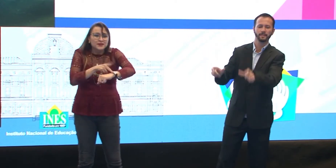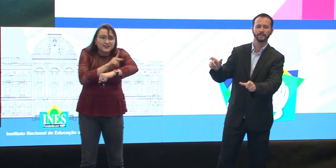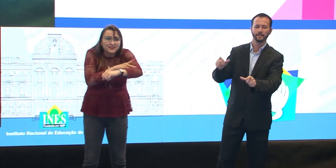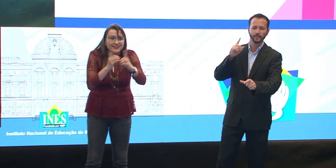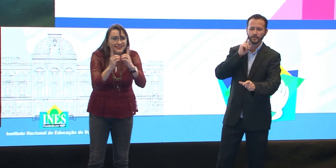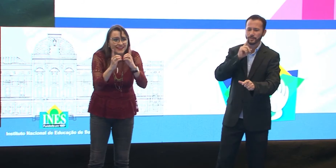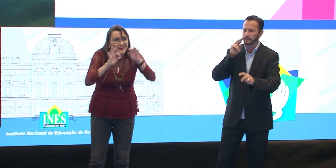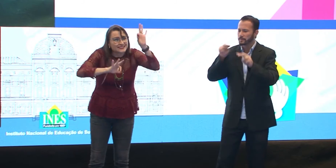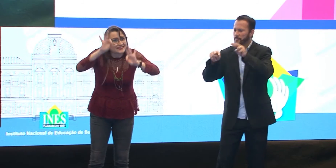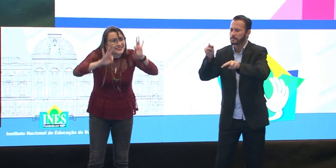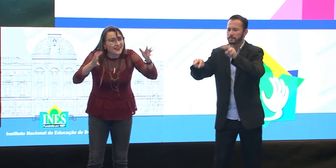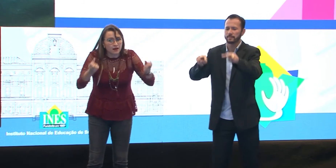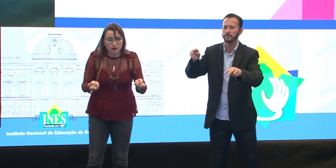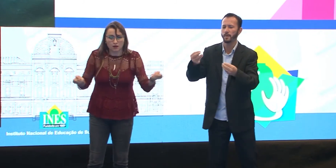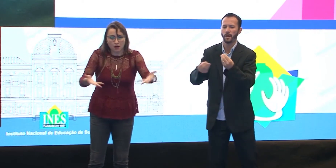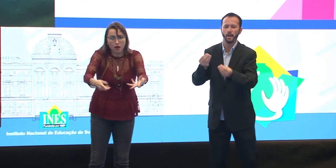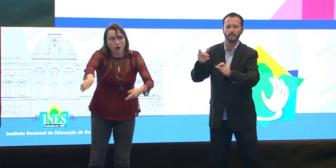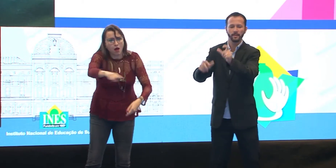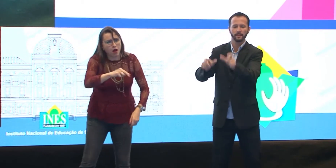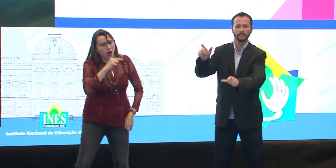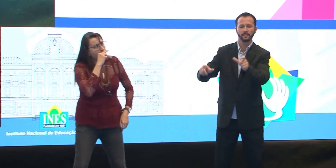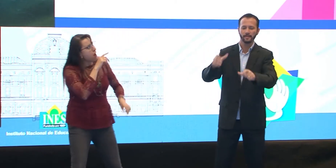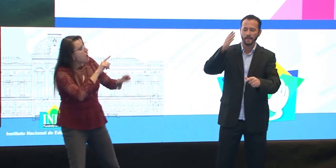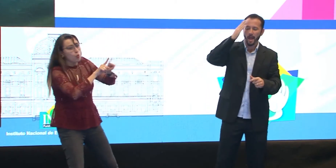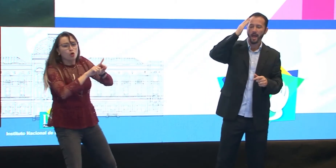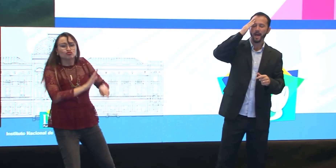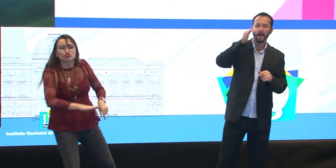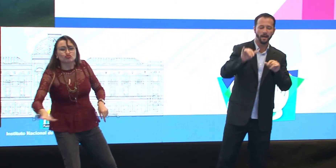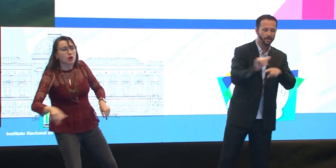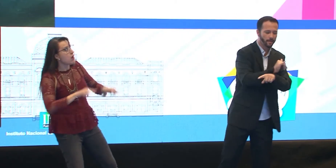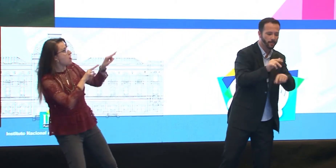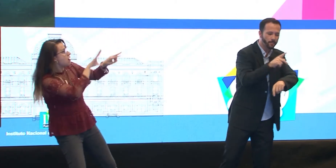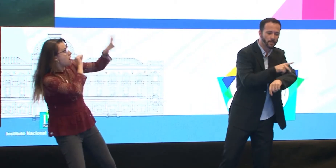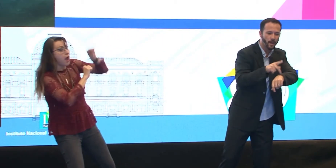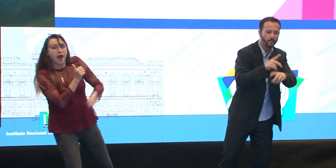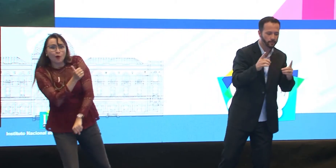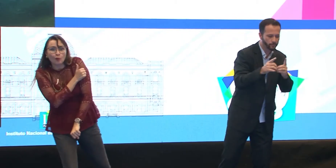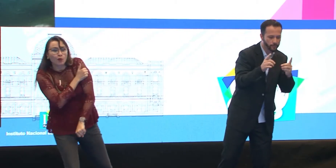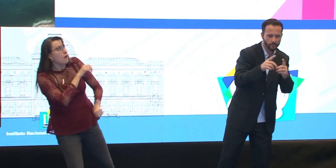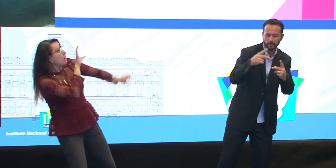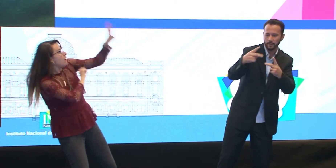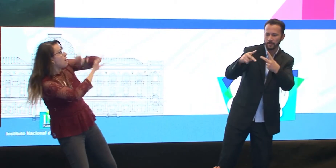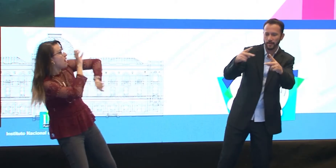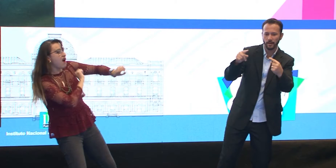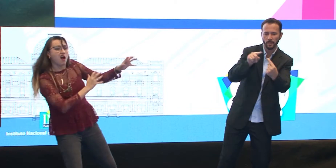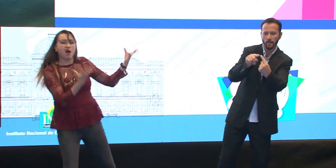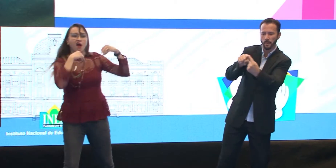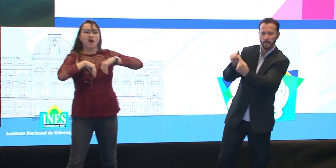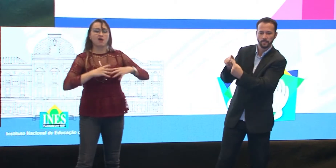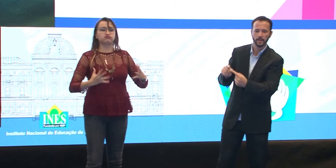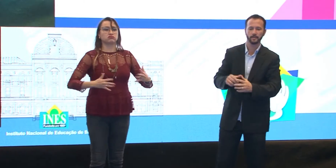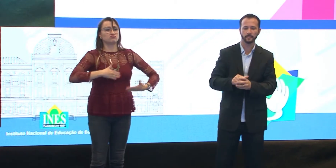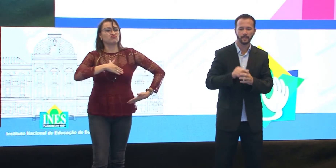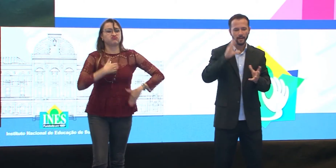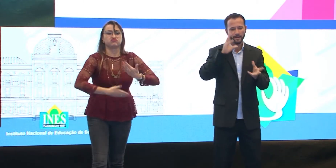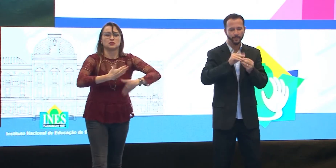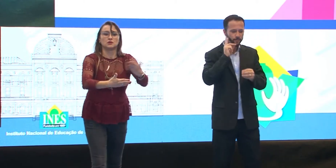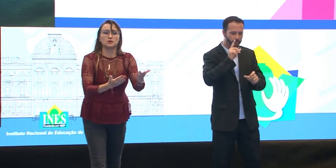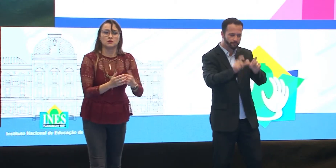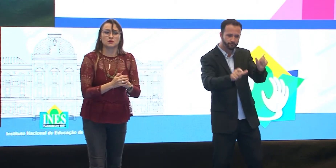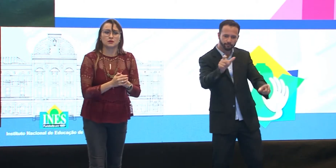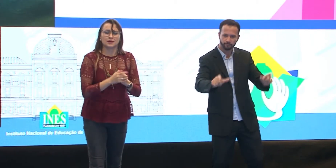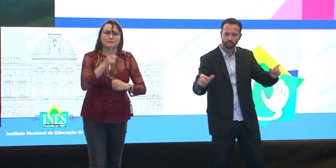que eles vão aprender? A gente precisa de estratégias didático-pedagógicas para o ensino dessas crianças. Os alunos, eles